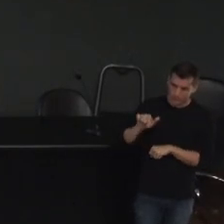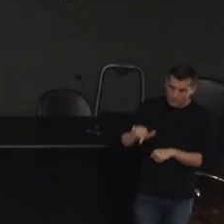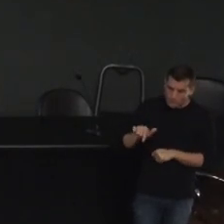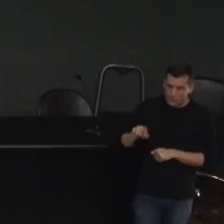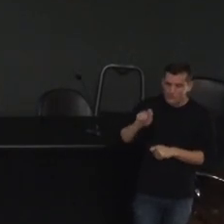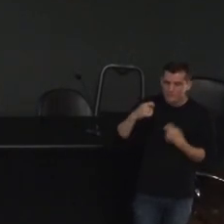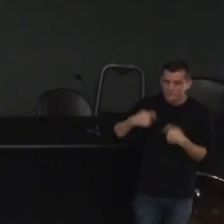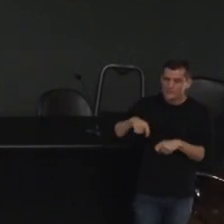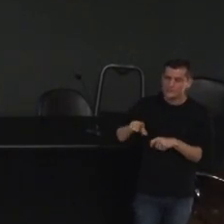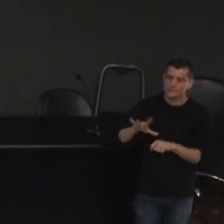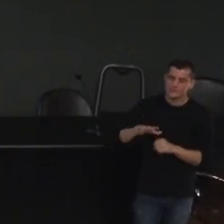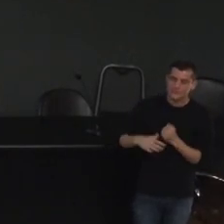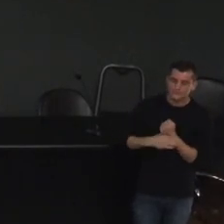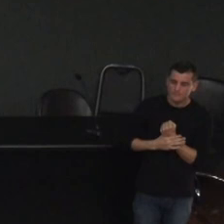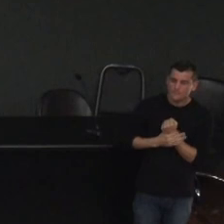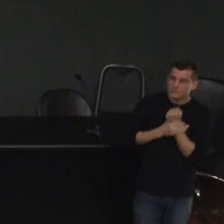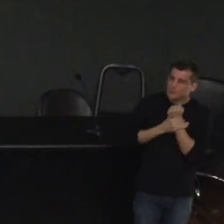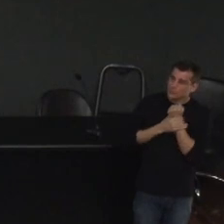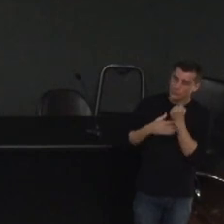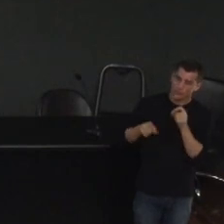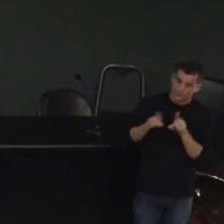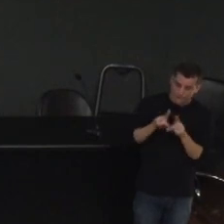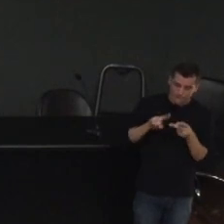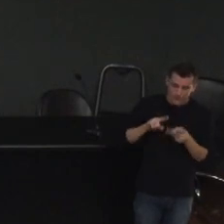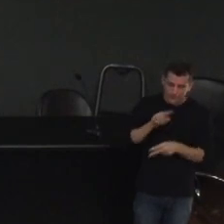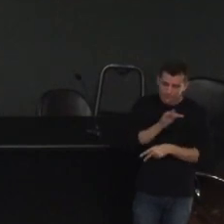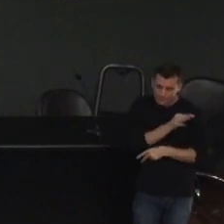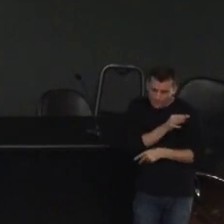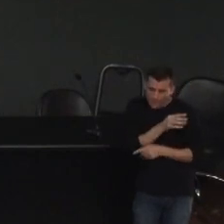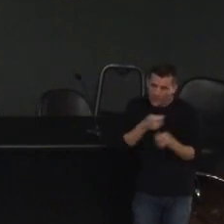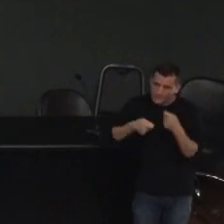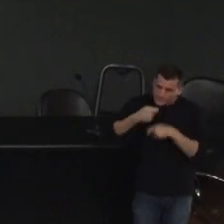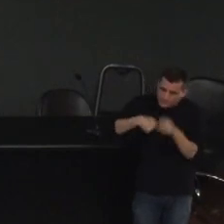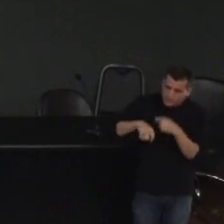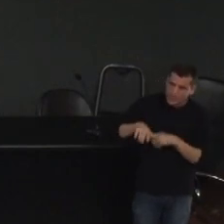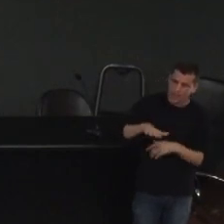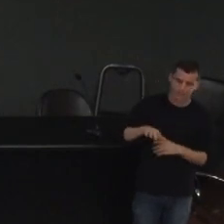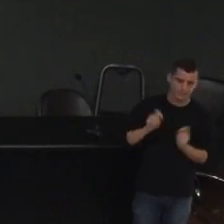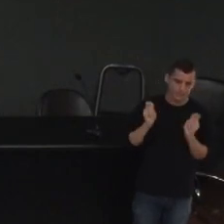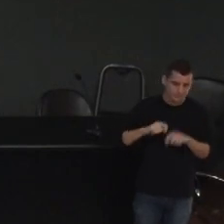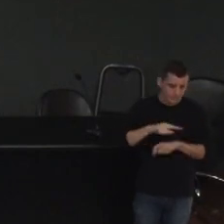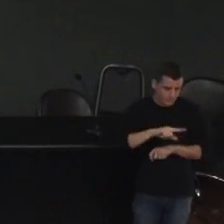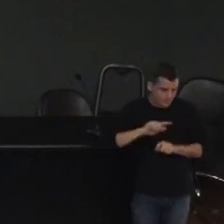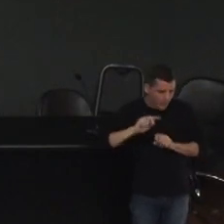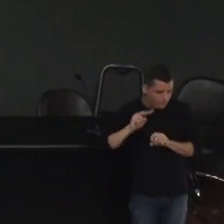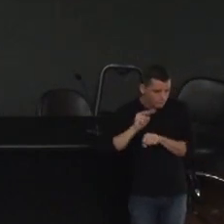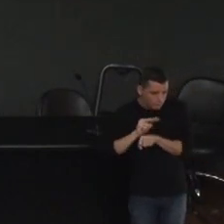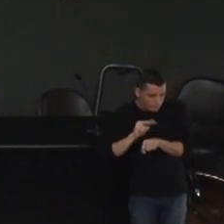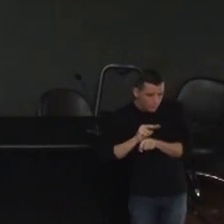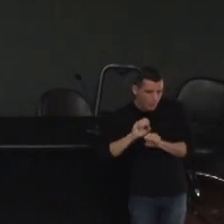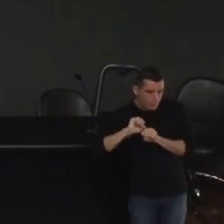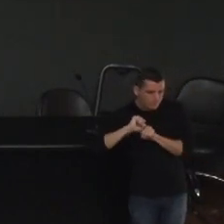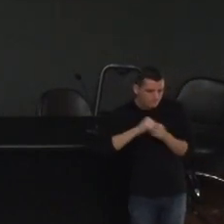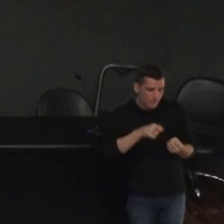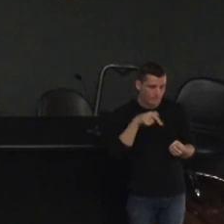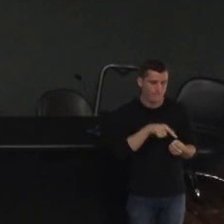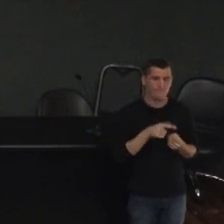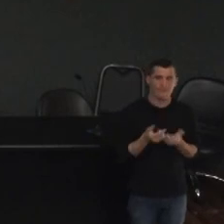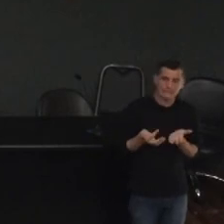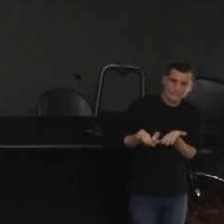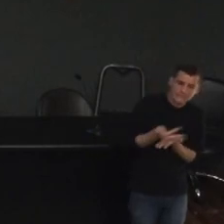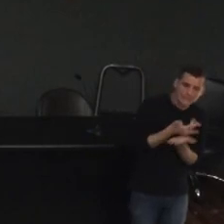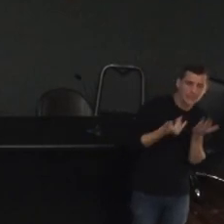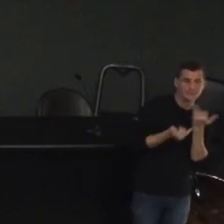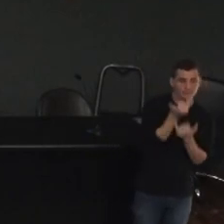técnicas e administrativa administrativas aptas a proteger os dados pessoais contra incidentes então é um